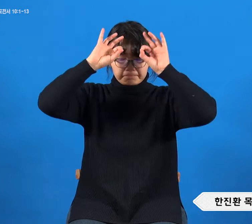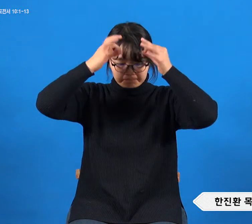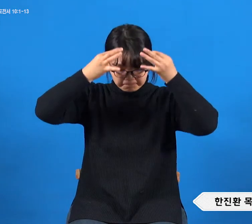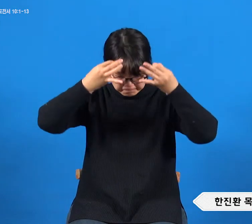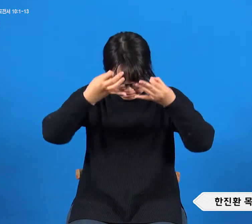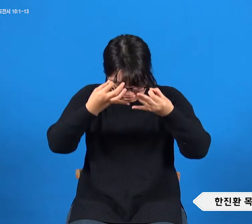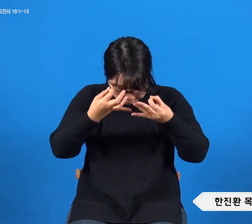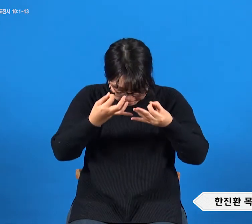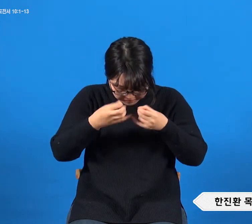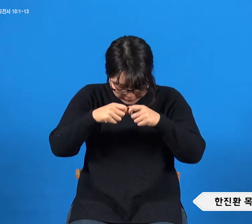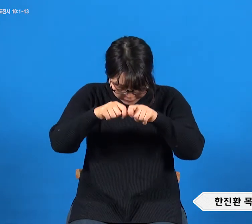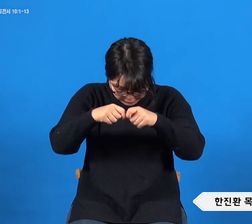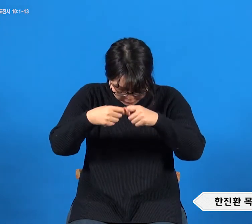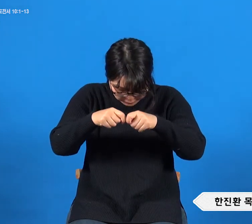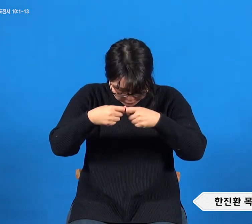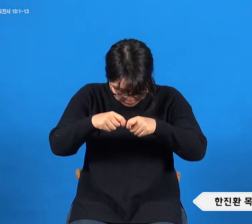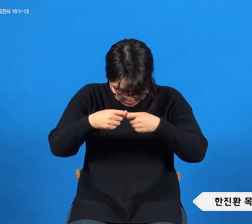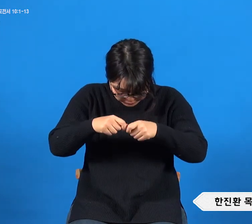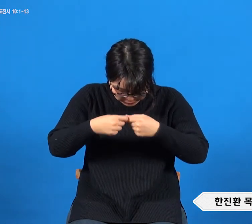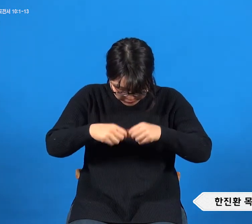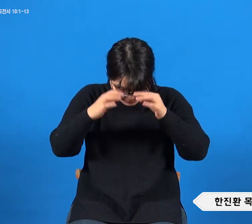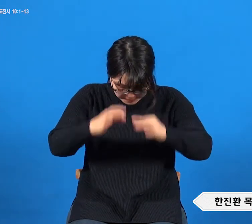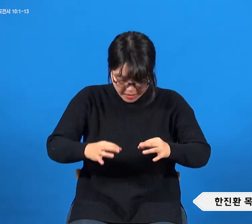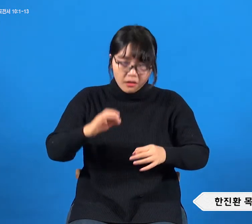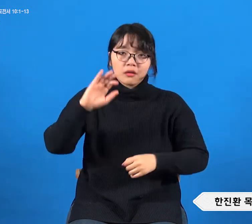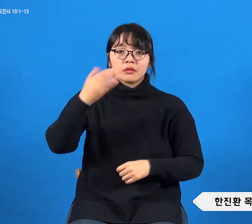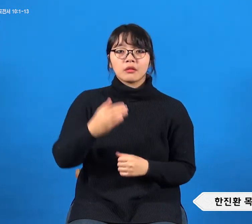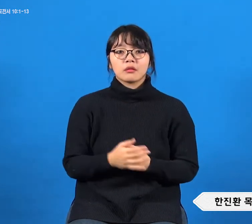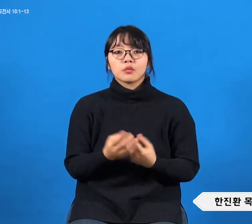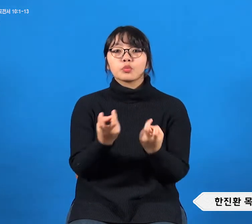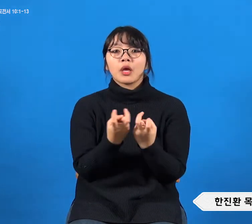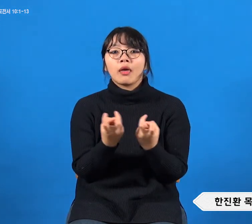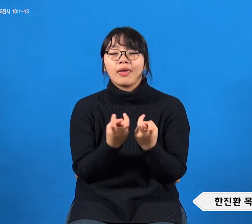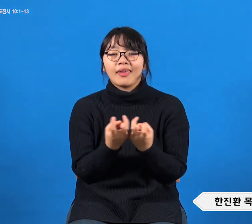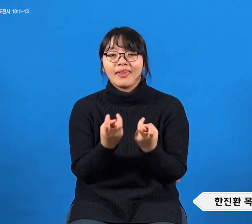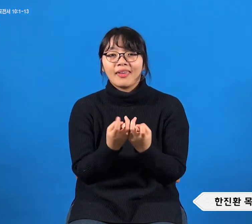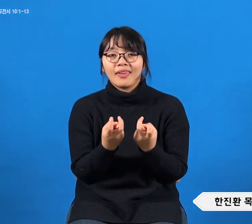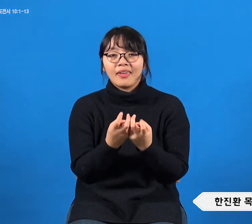살피고 세밀하게 살펴야 됩니다. 어떻게 해요?